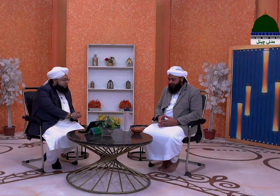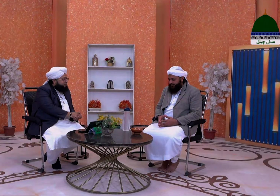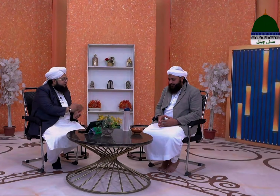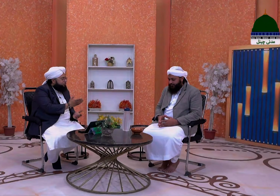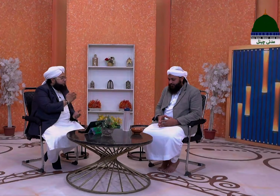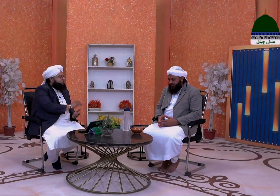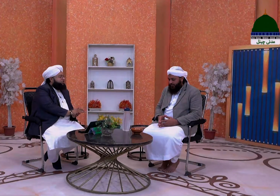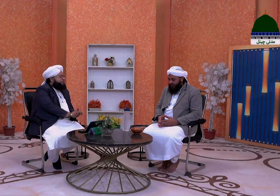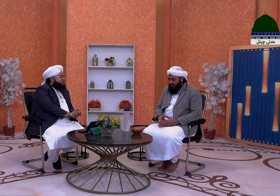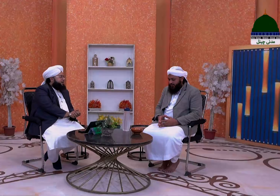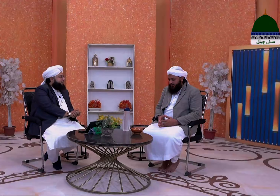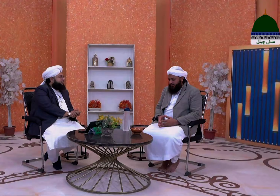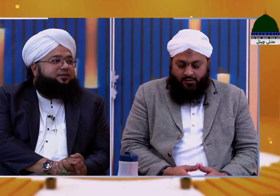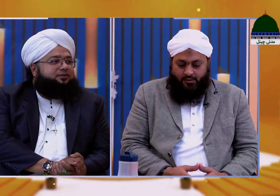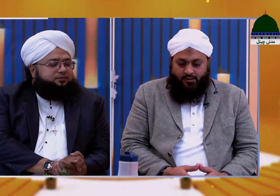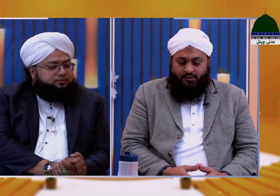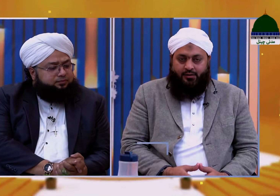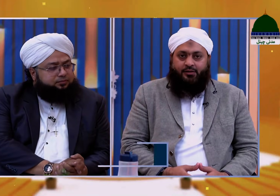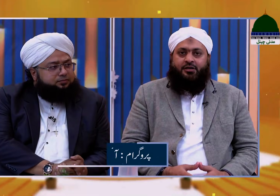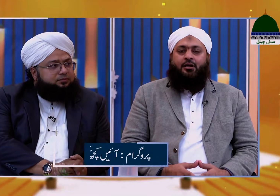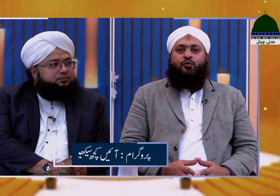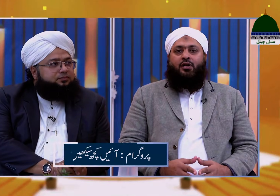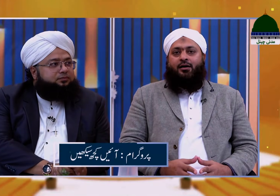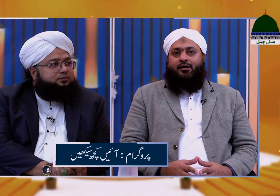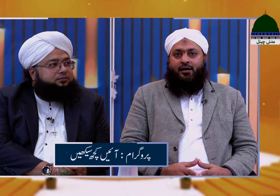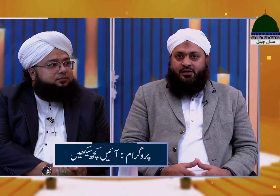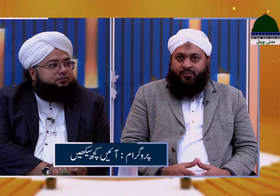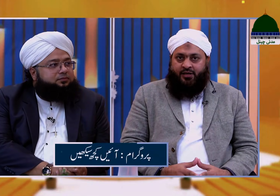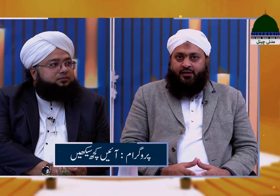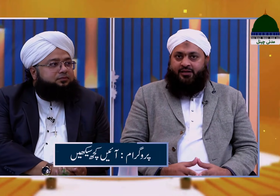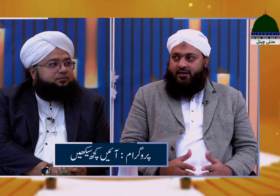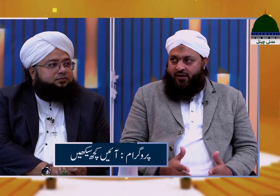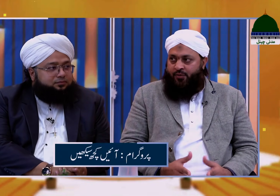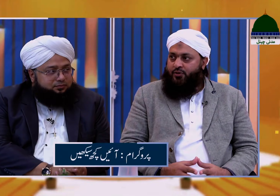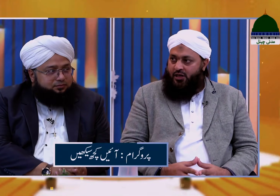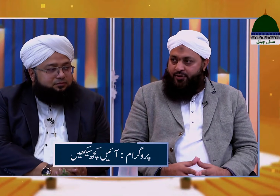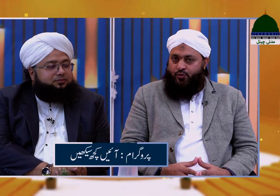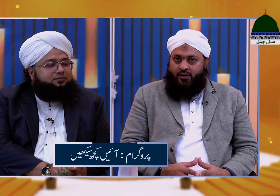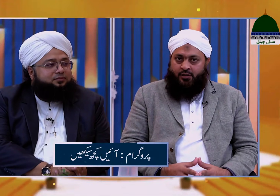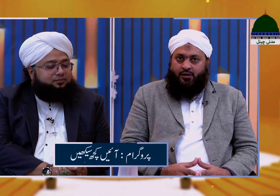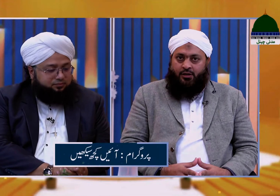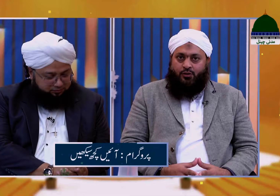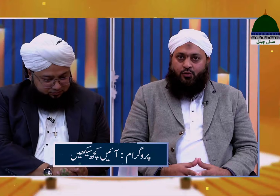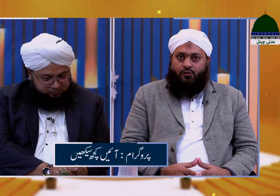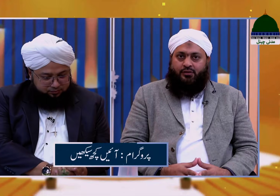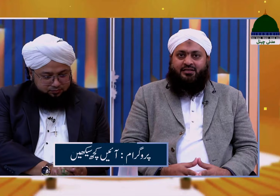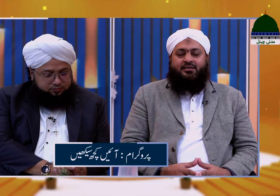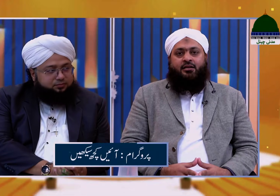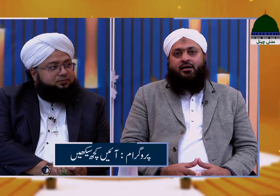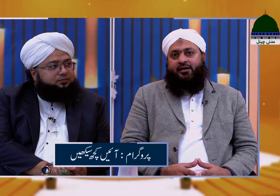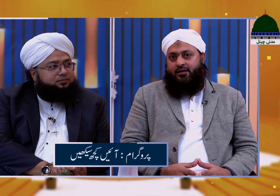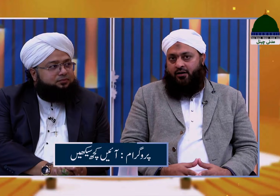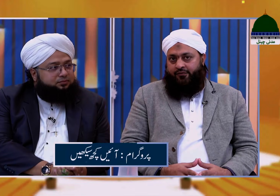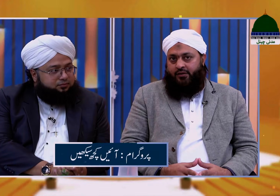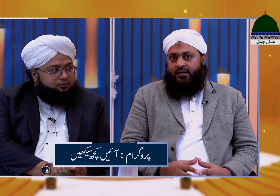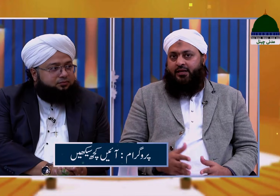جی آج آپ ہمیں کون کون سے اشارے سکھائیں گے؟ جی الحمدللہ، آج ہم نے اعتکاف کے متعلق بھی سنا، تو 10 دن